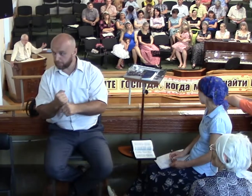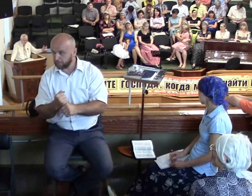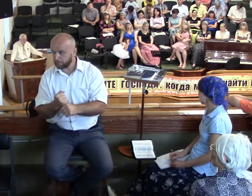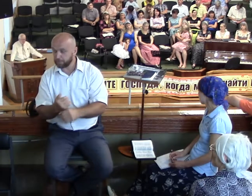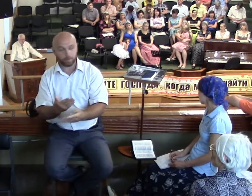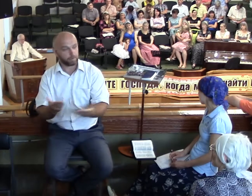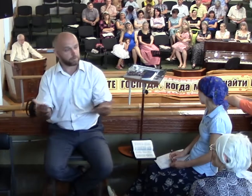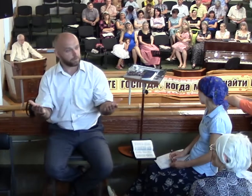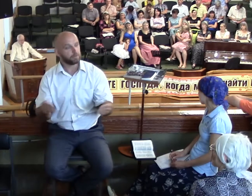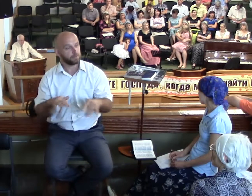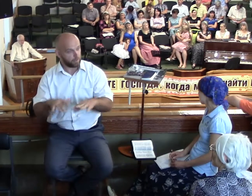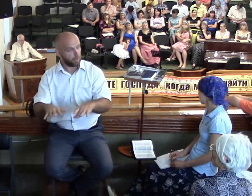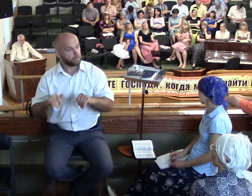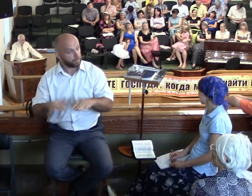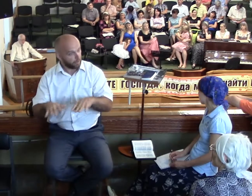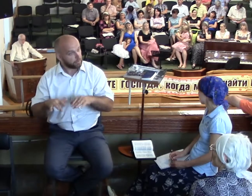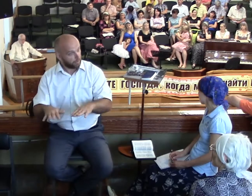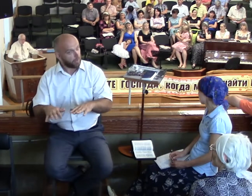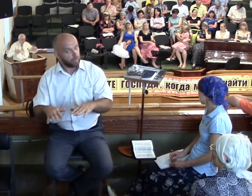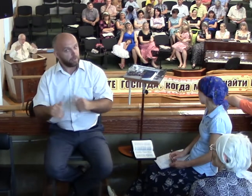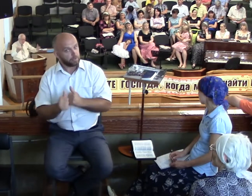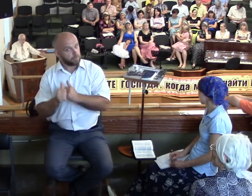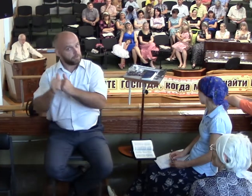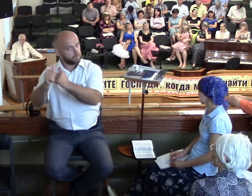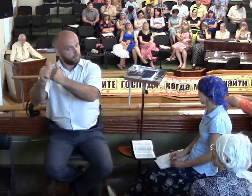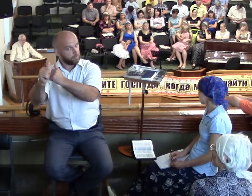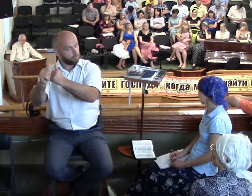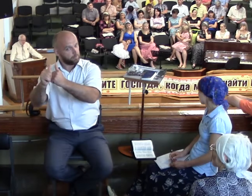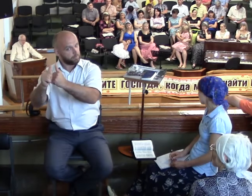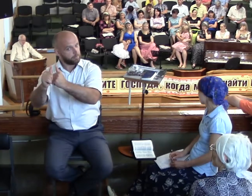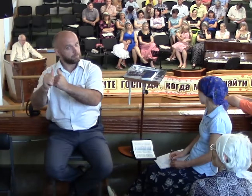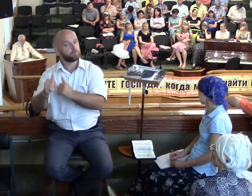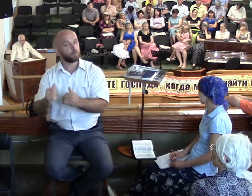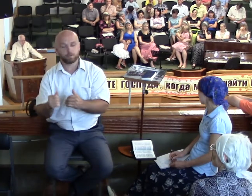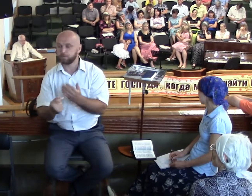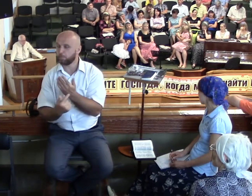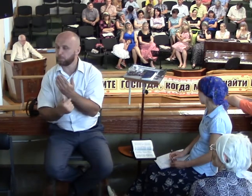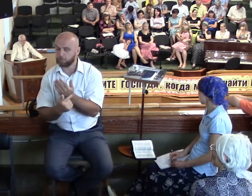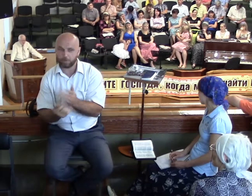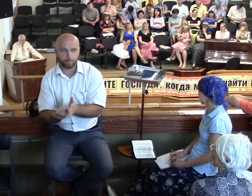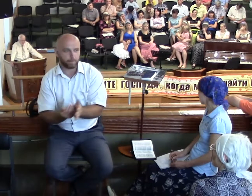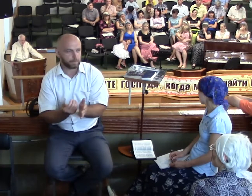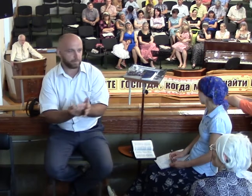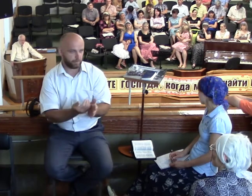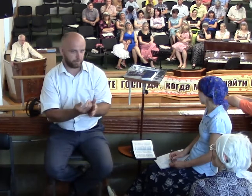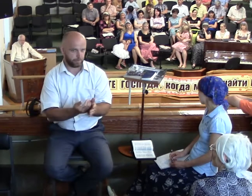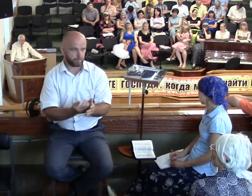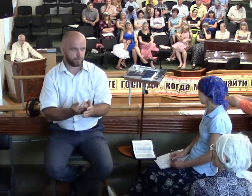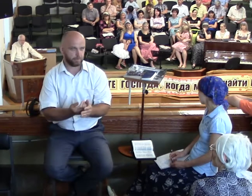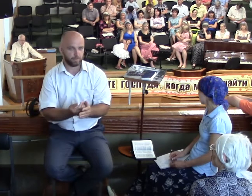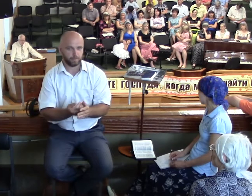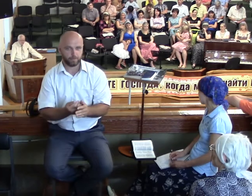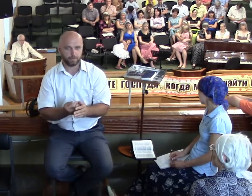Израиль был в свое время, когда он был в плену, оказался, однажды к царю подошел Аман